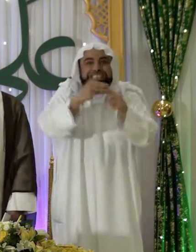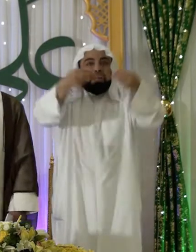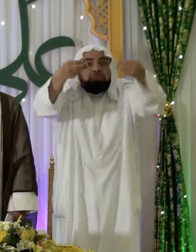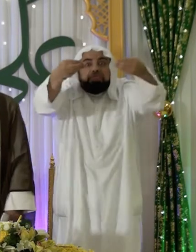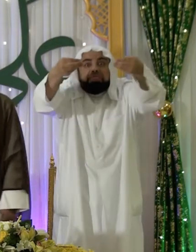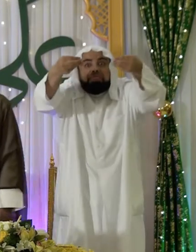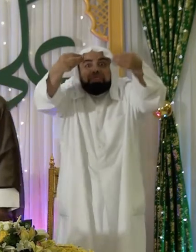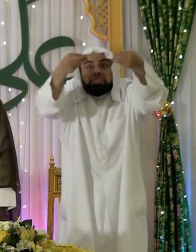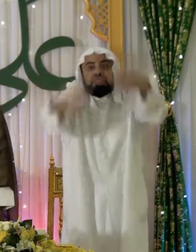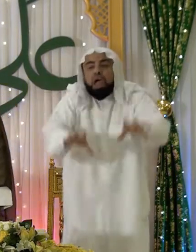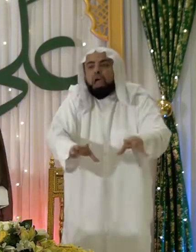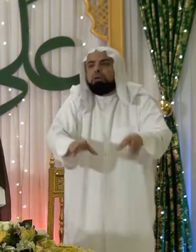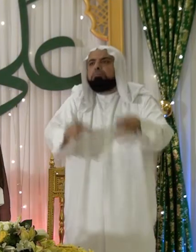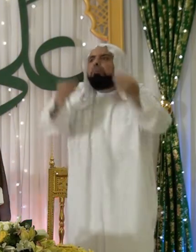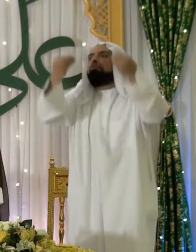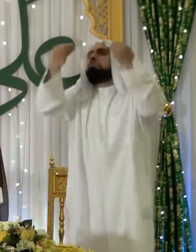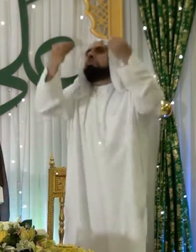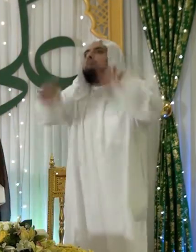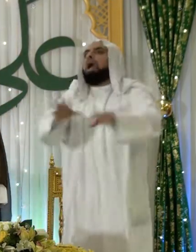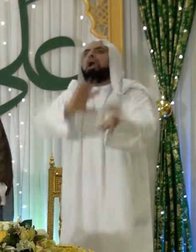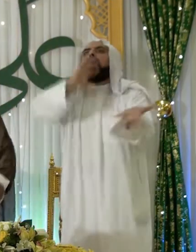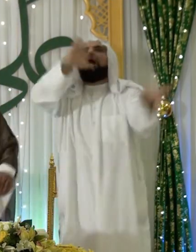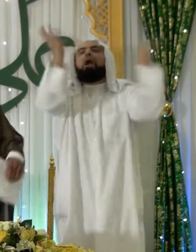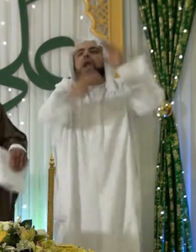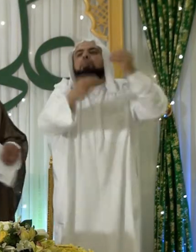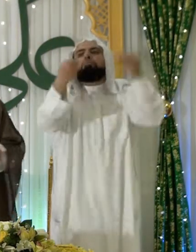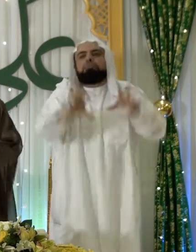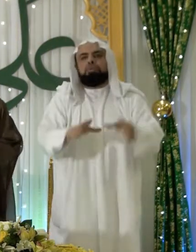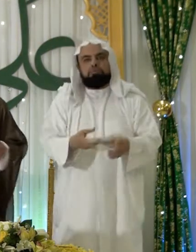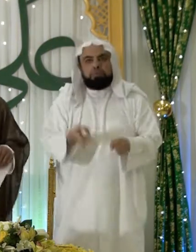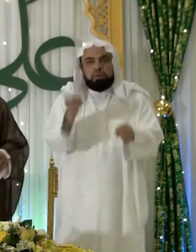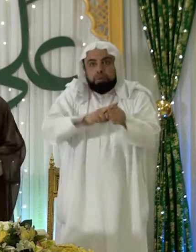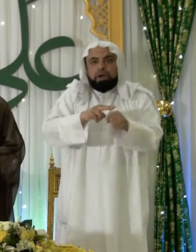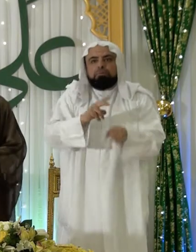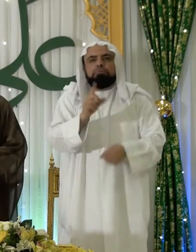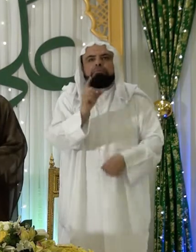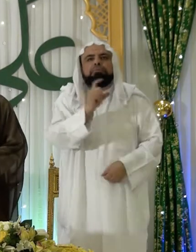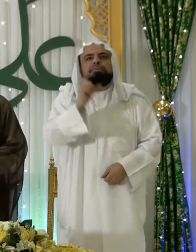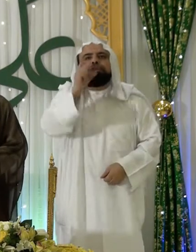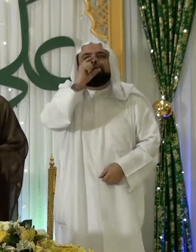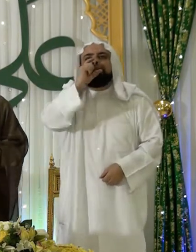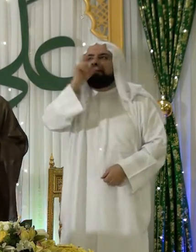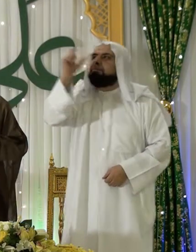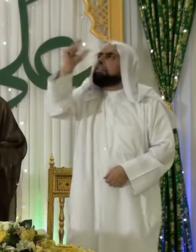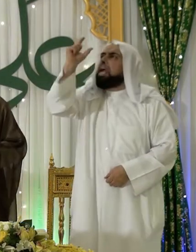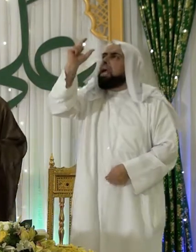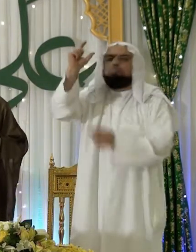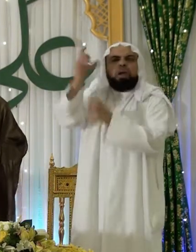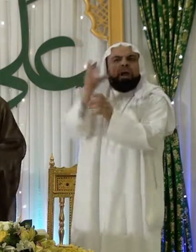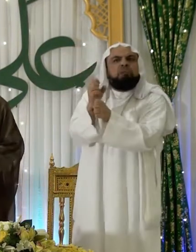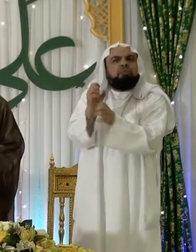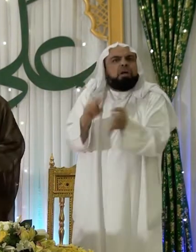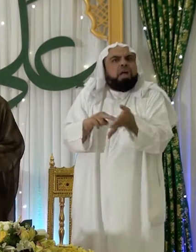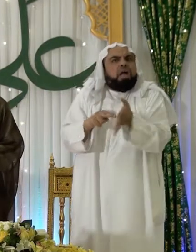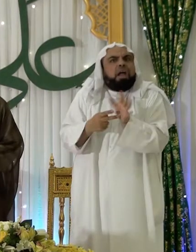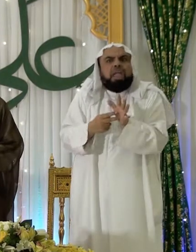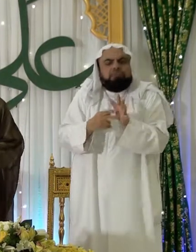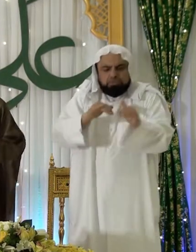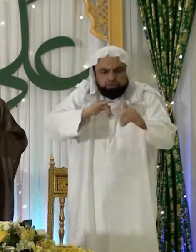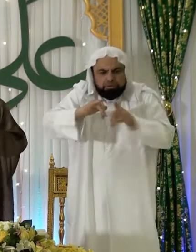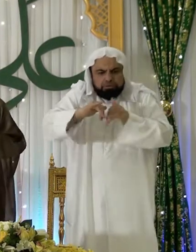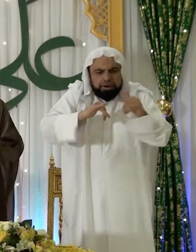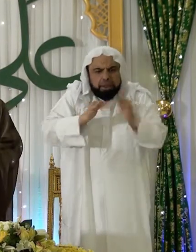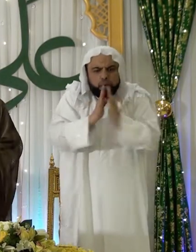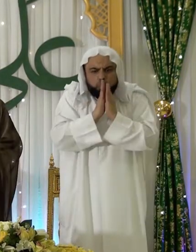يكون كذلك حاميا للشريعة الإسلامية، حاميا لشريعة رسول الله